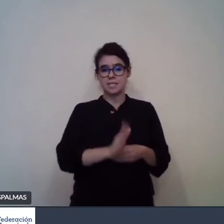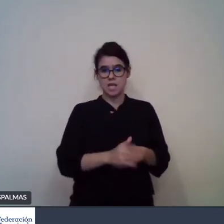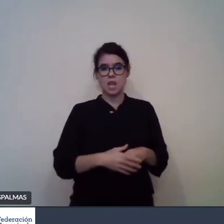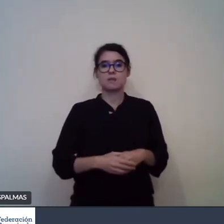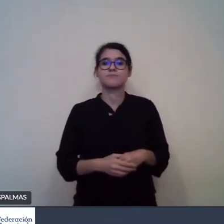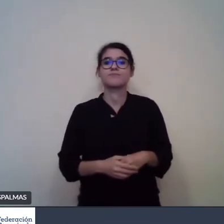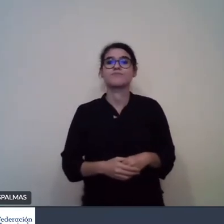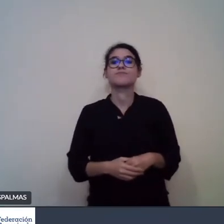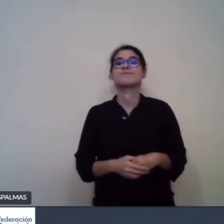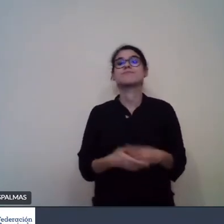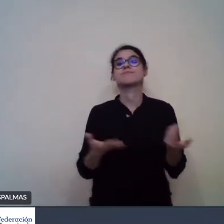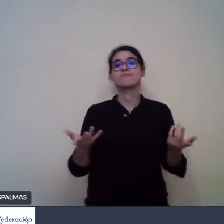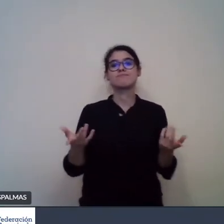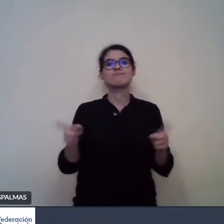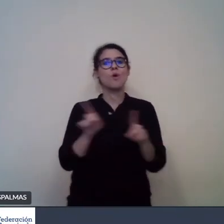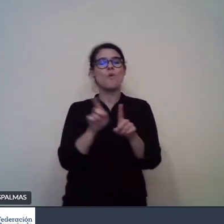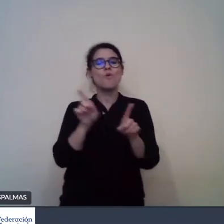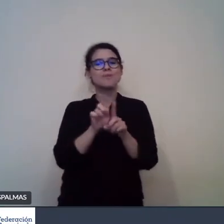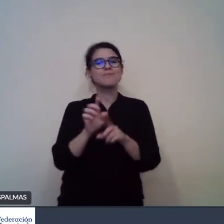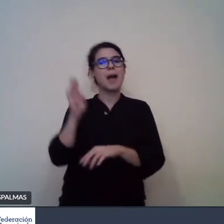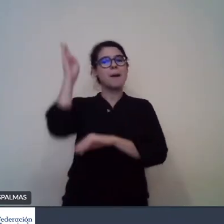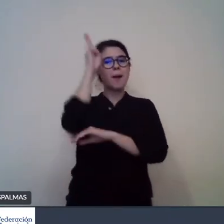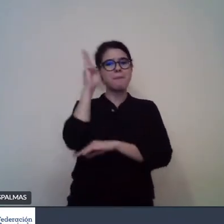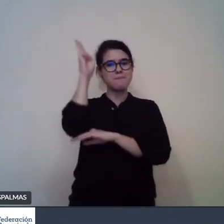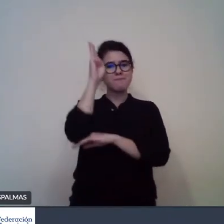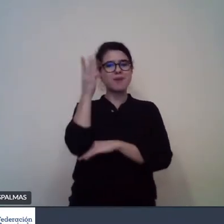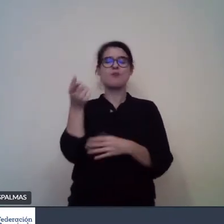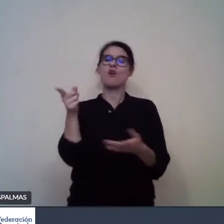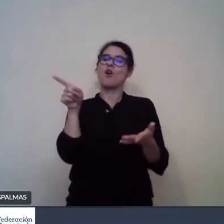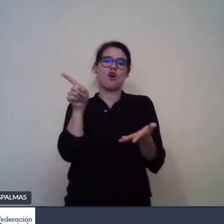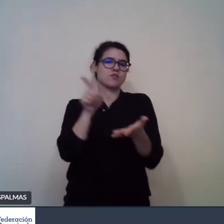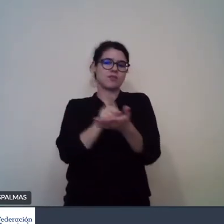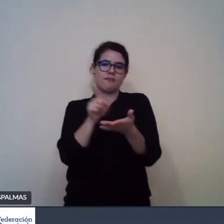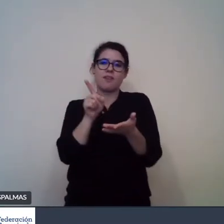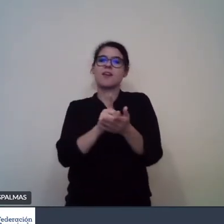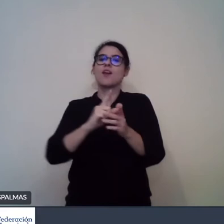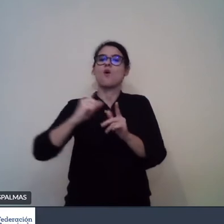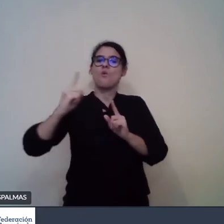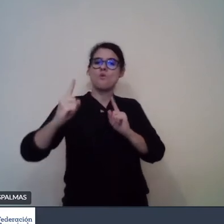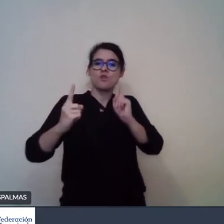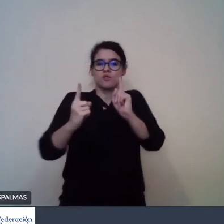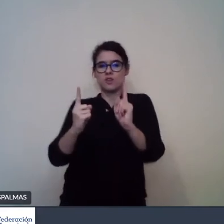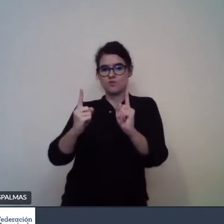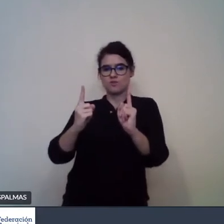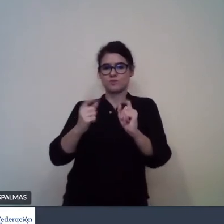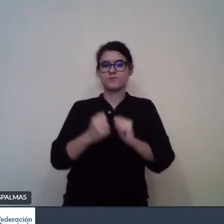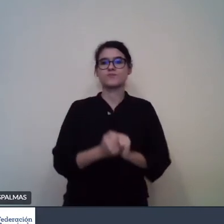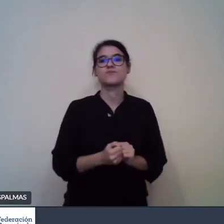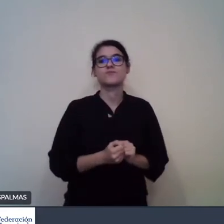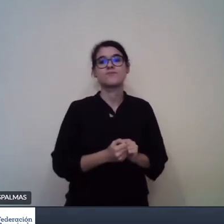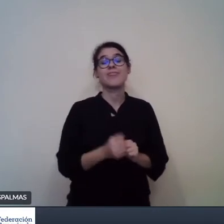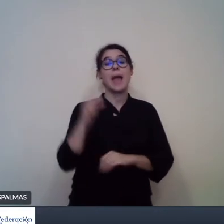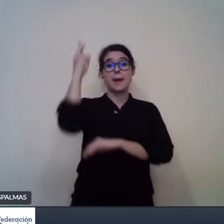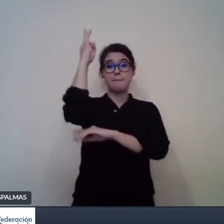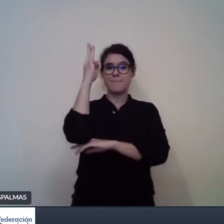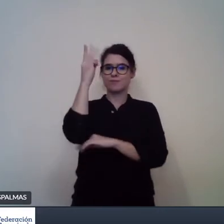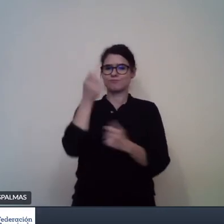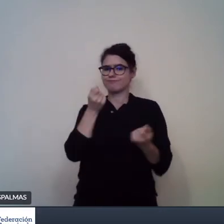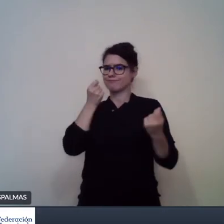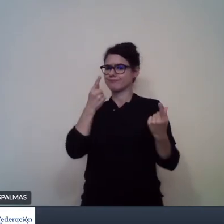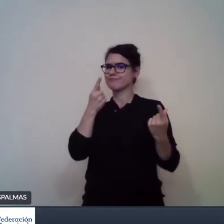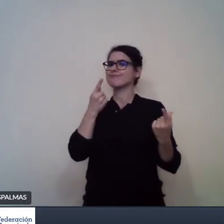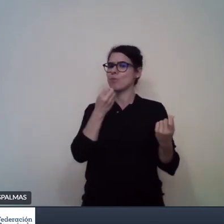Continuación arrastrando el pivot en el mismatch y de nuevo, uno contra uno. El pivot lo lee muy bien.